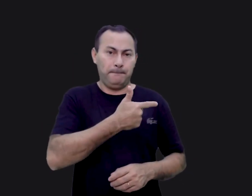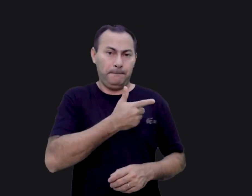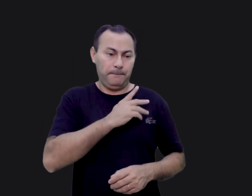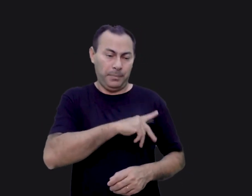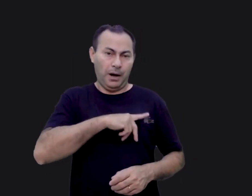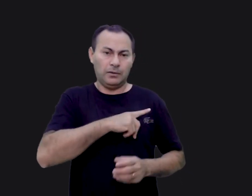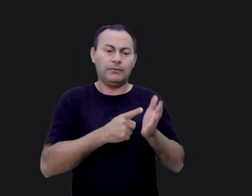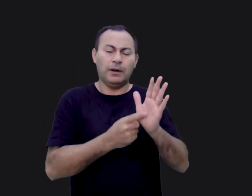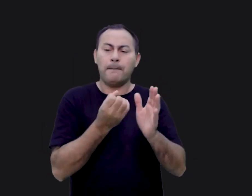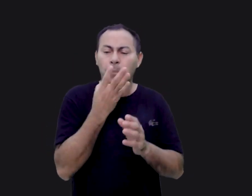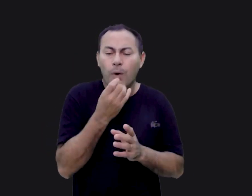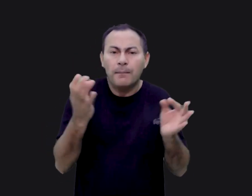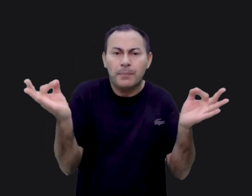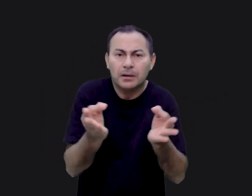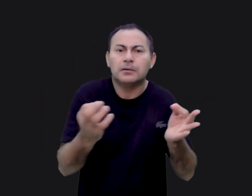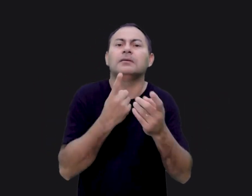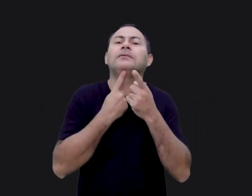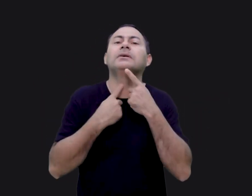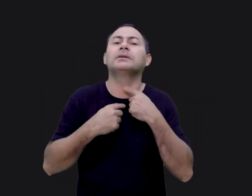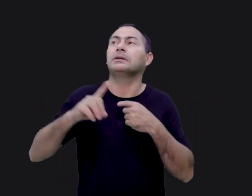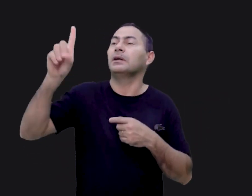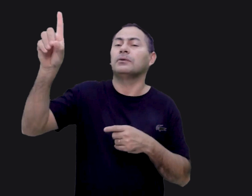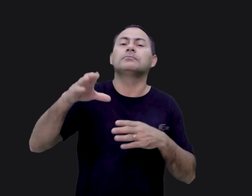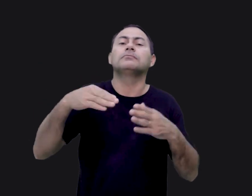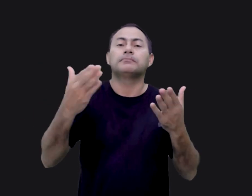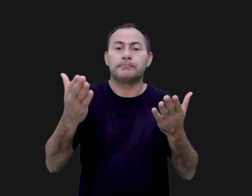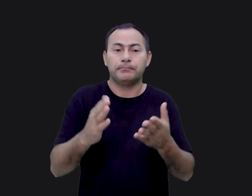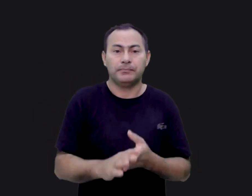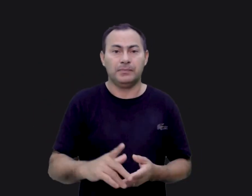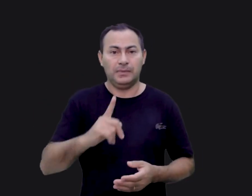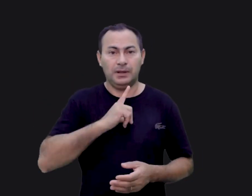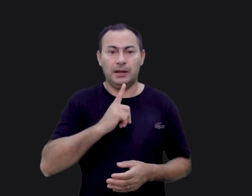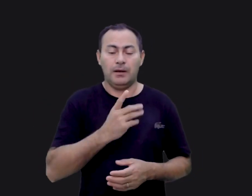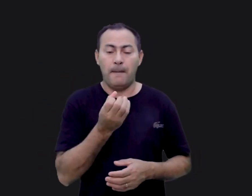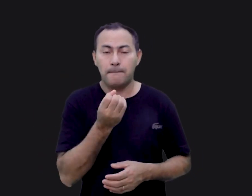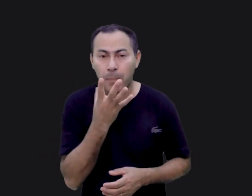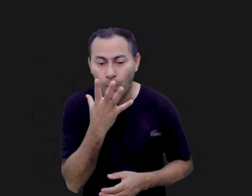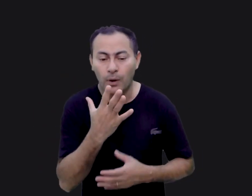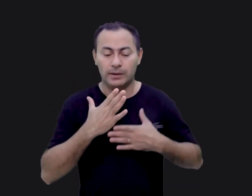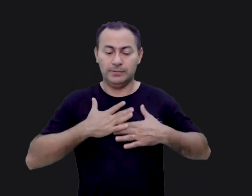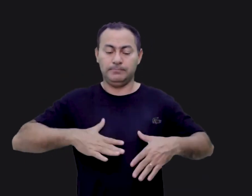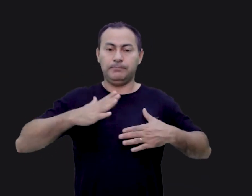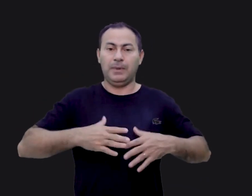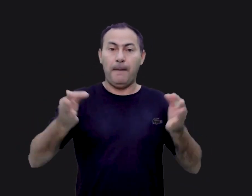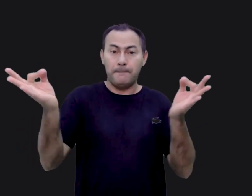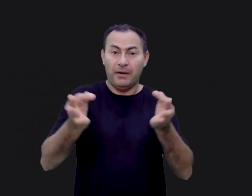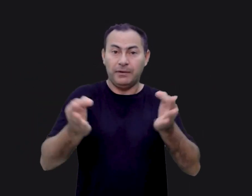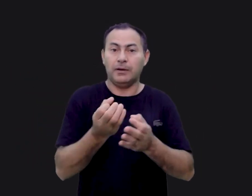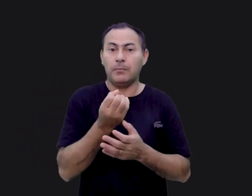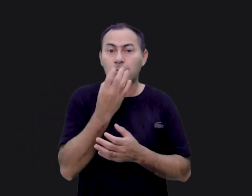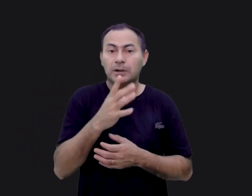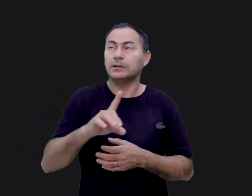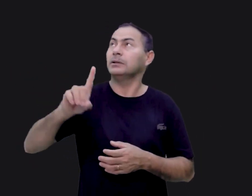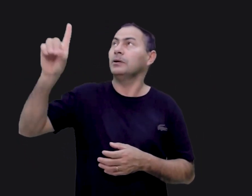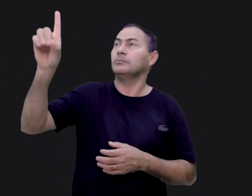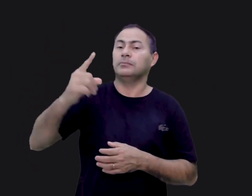boa, agradável, perfeita vontade de Deus? Existe a boa, agradável e perfeita vontade de Deus